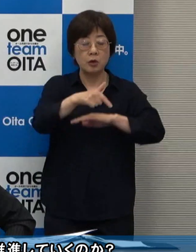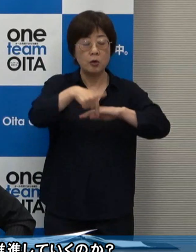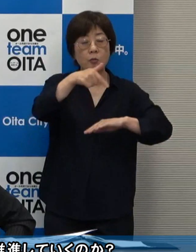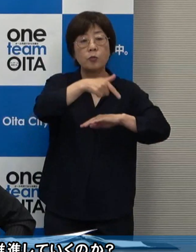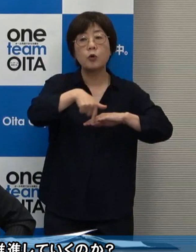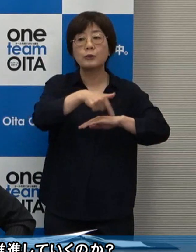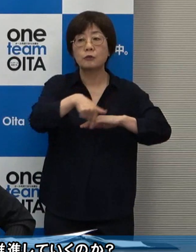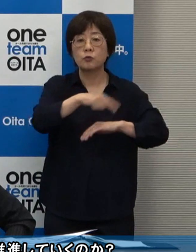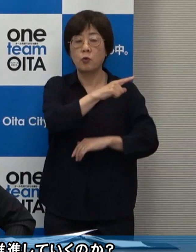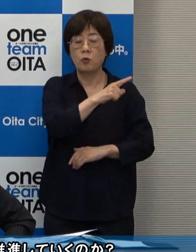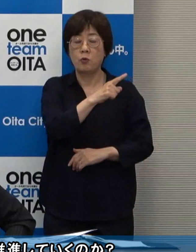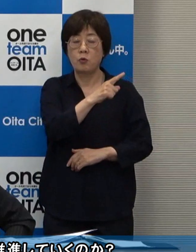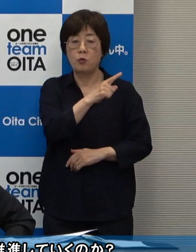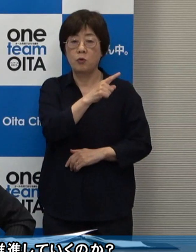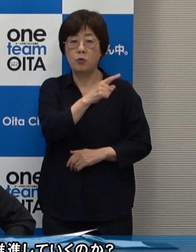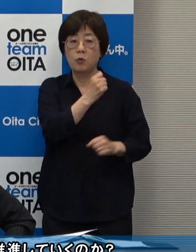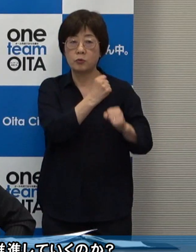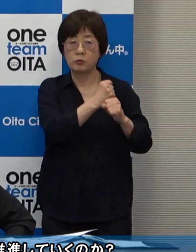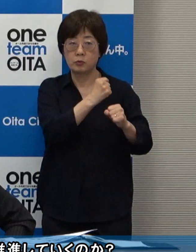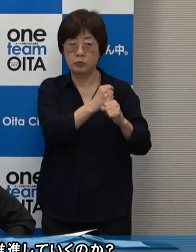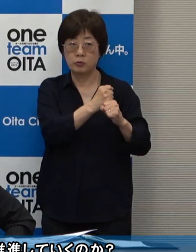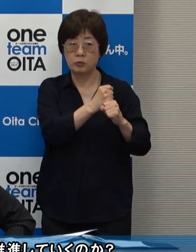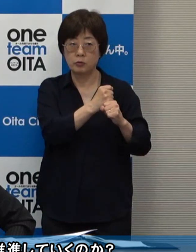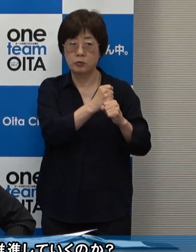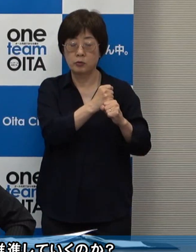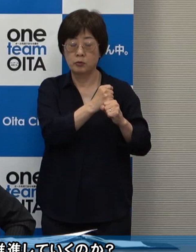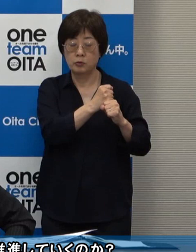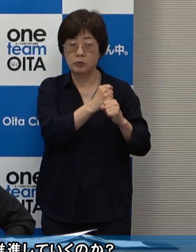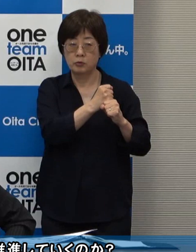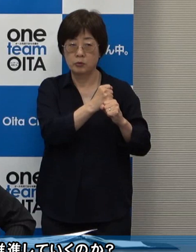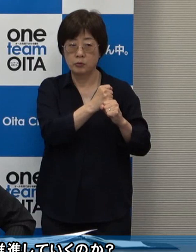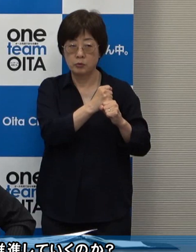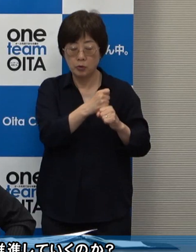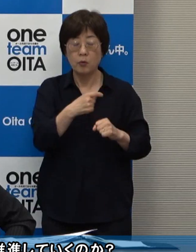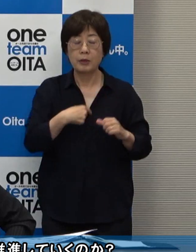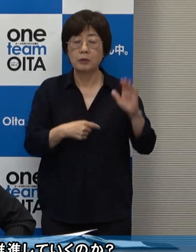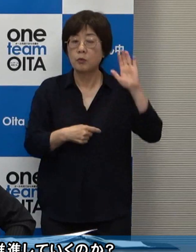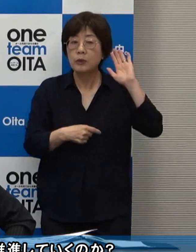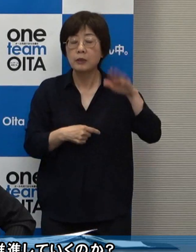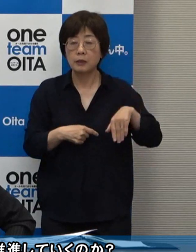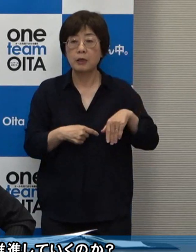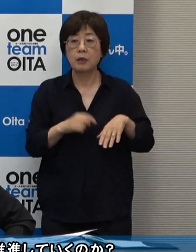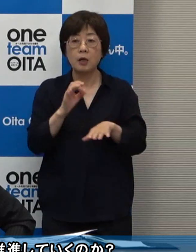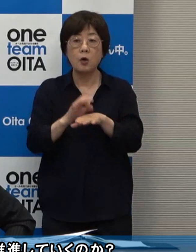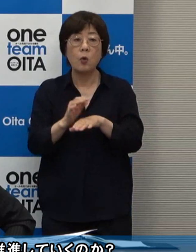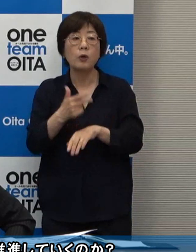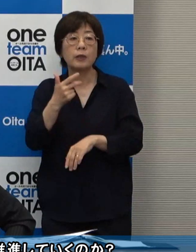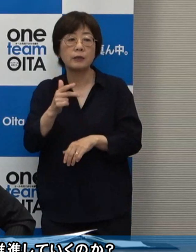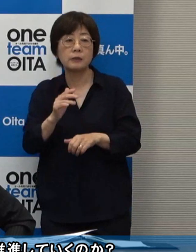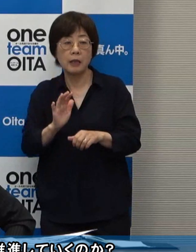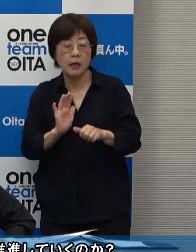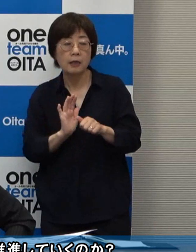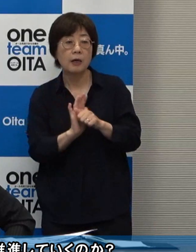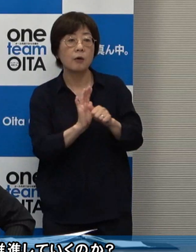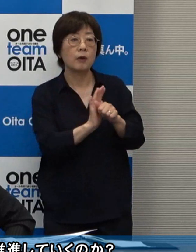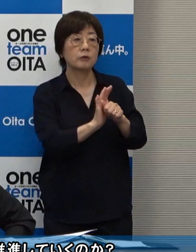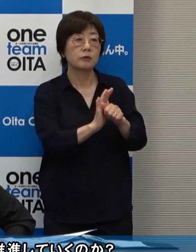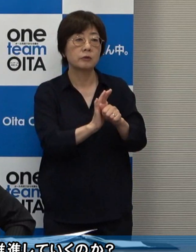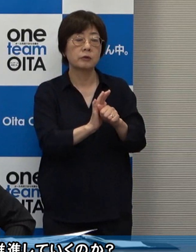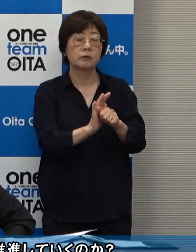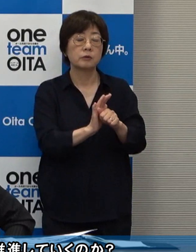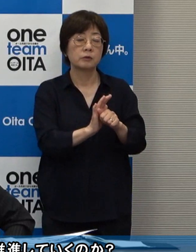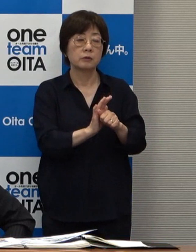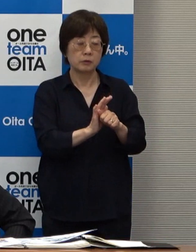トを組まれるという報道をお聞きしているので、大分市が関与しないってことはできないでしょうから